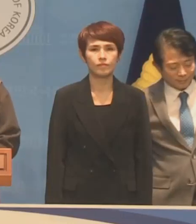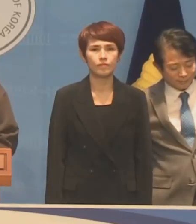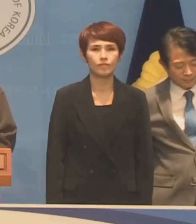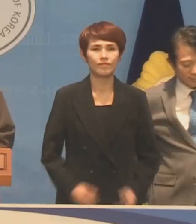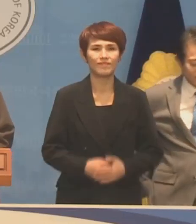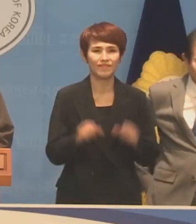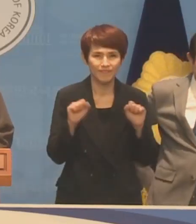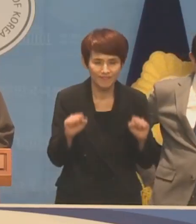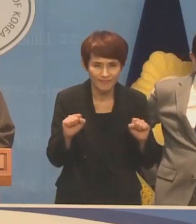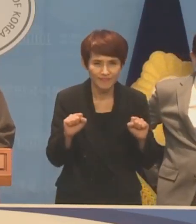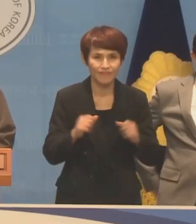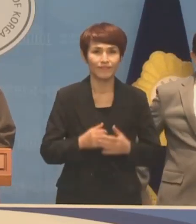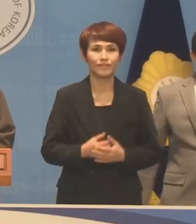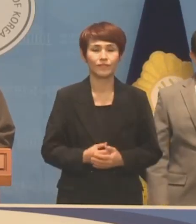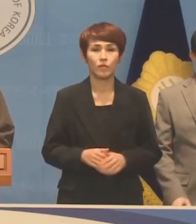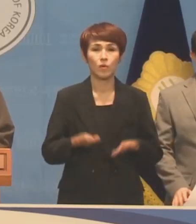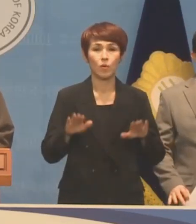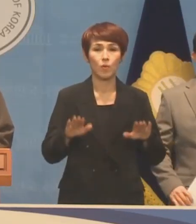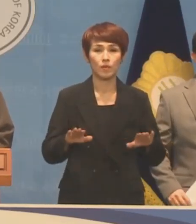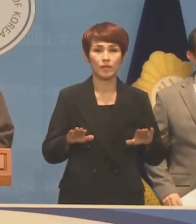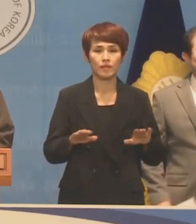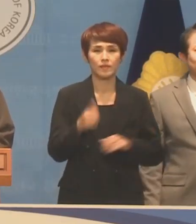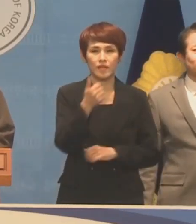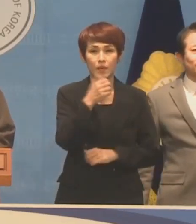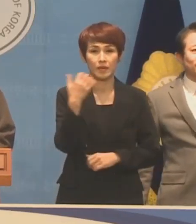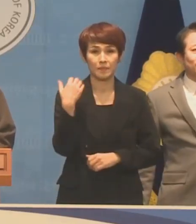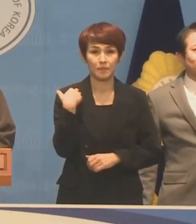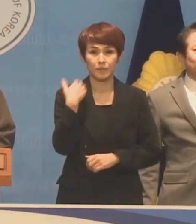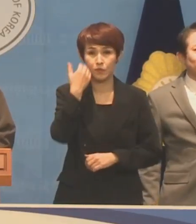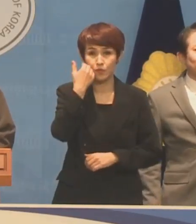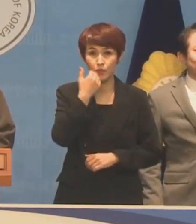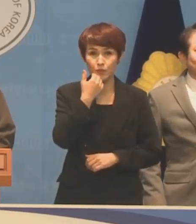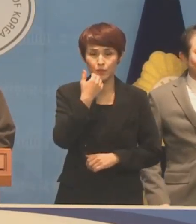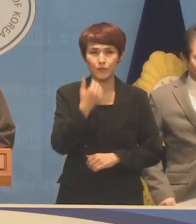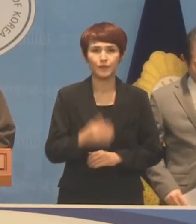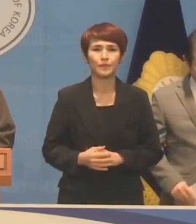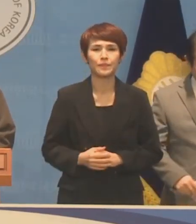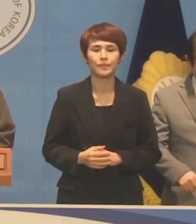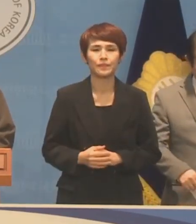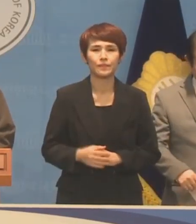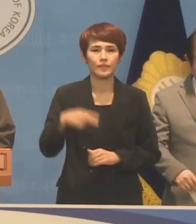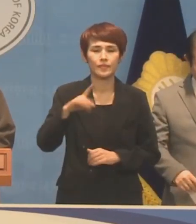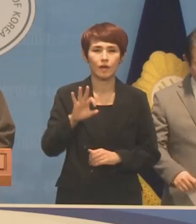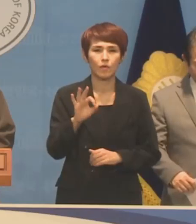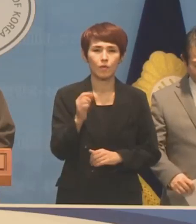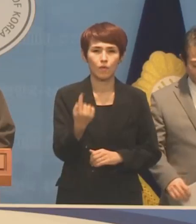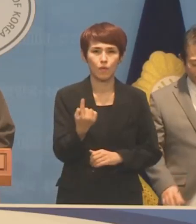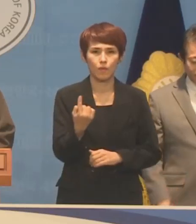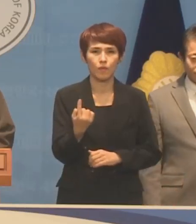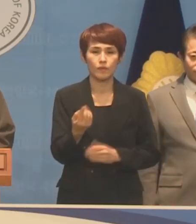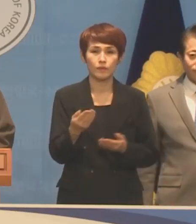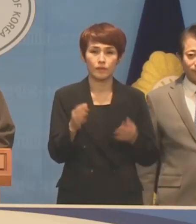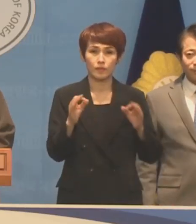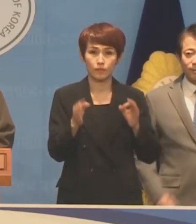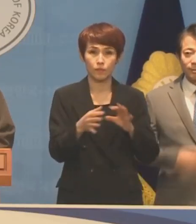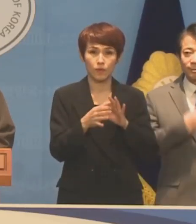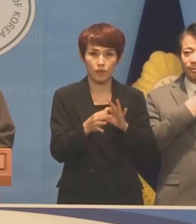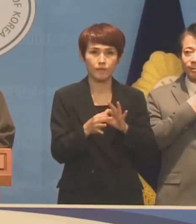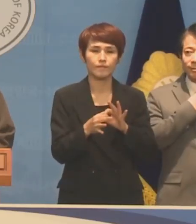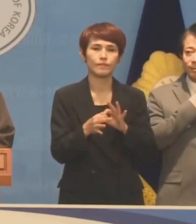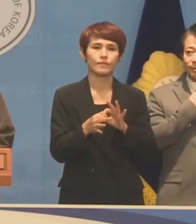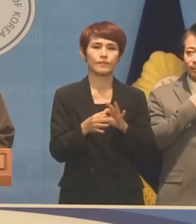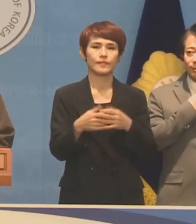네, 안녕하십니까. 오늘 기자회견 사회를 맡게 된 저는 전국 사무금융서비스 노동조합의 백정현